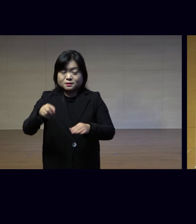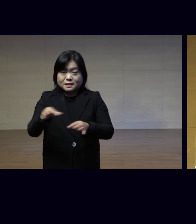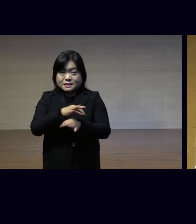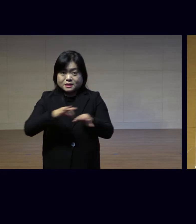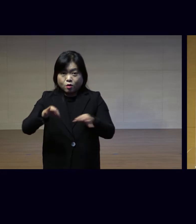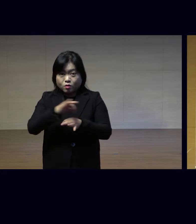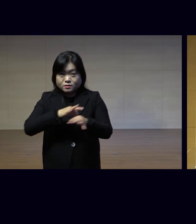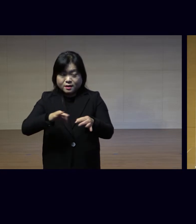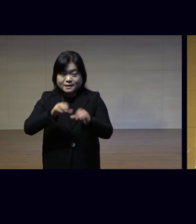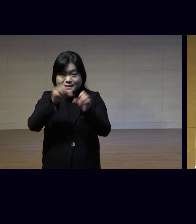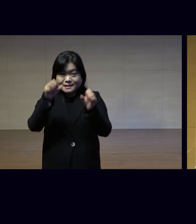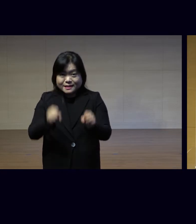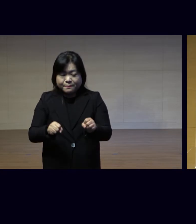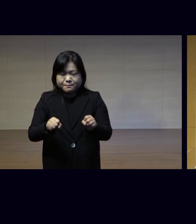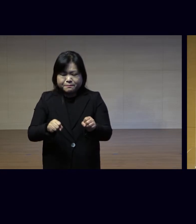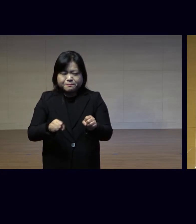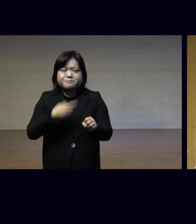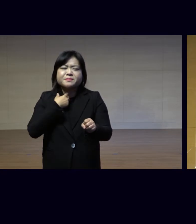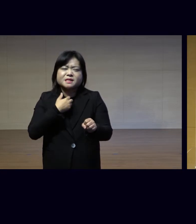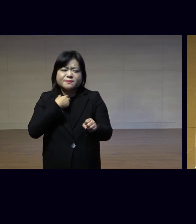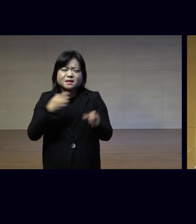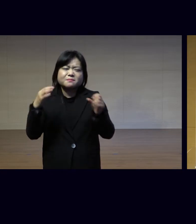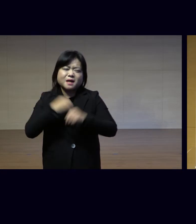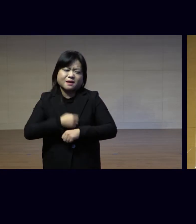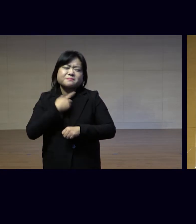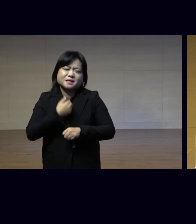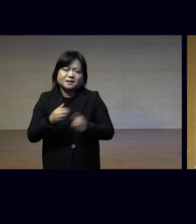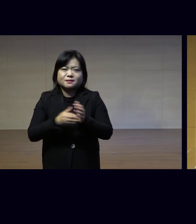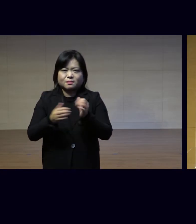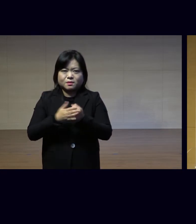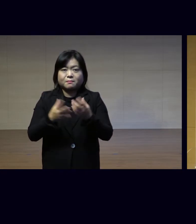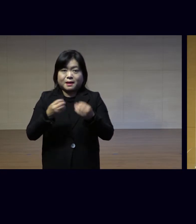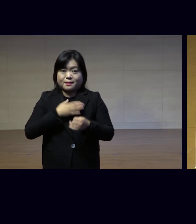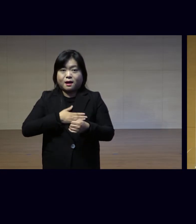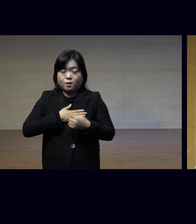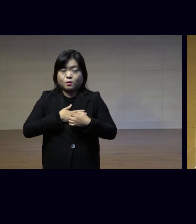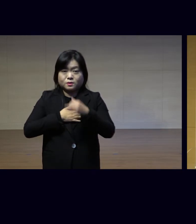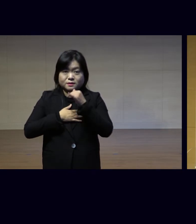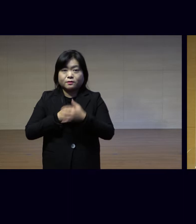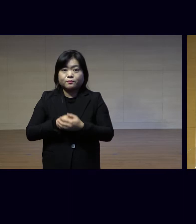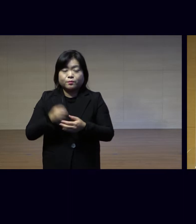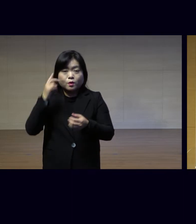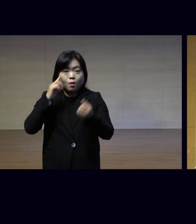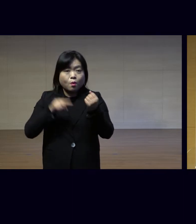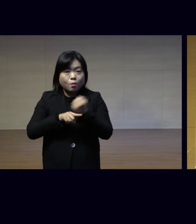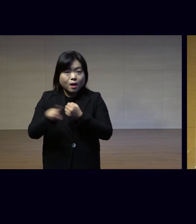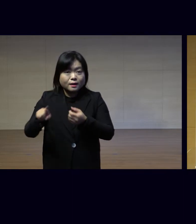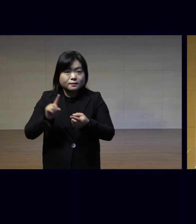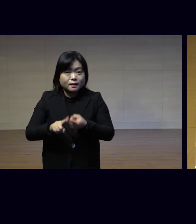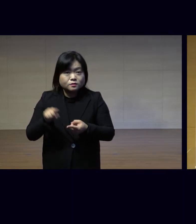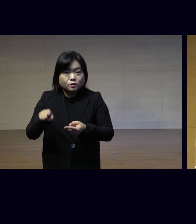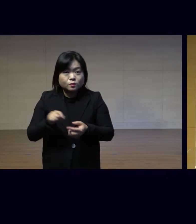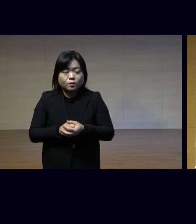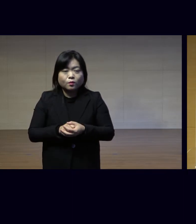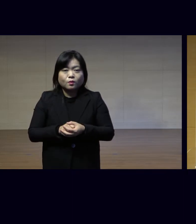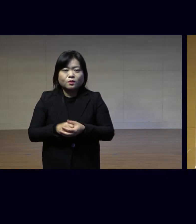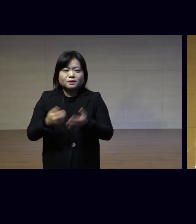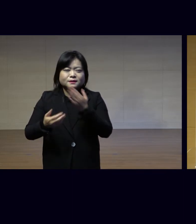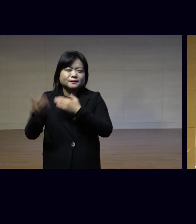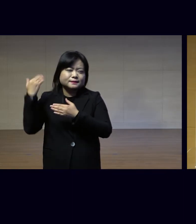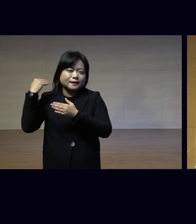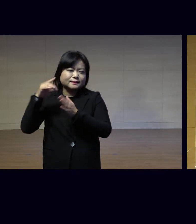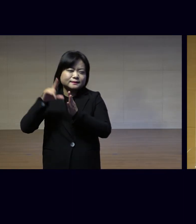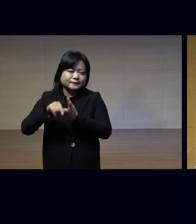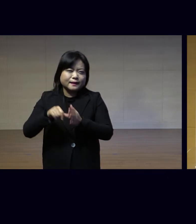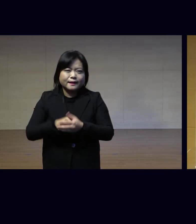경제 시스템을 따라가 봤기 때문에 굉장히 많이 알았던 것이죠. 그리고 과학이 같은 경우는 그 당시에 그